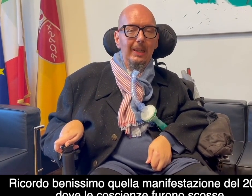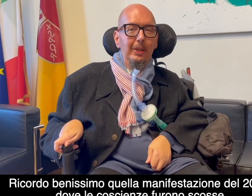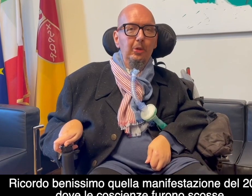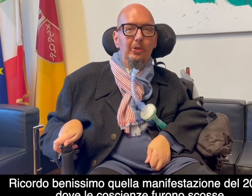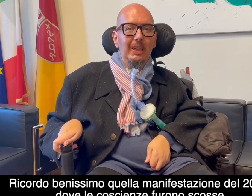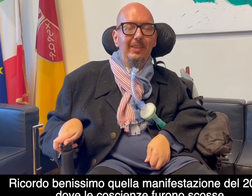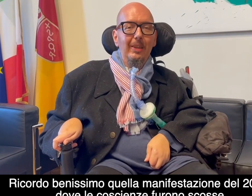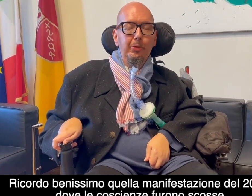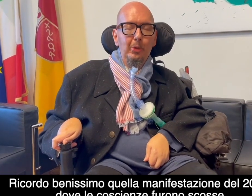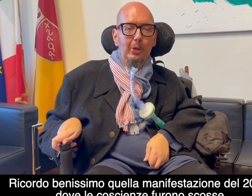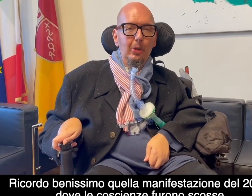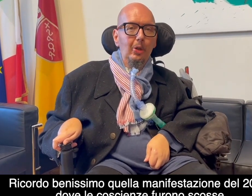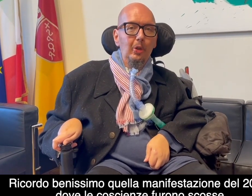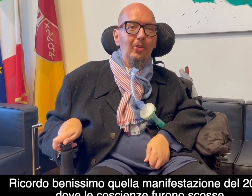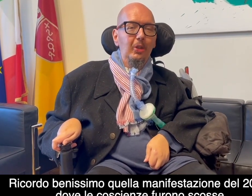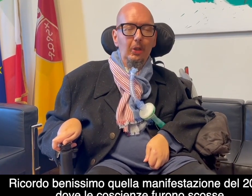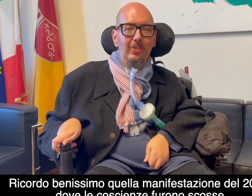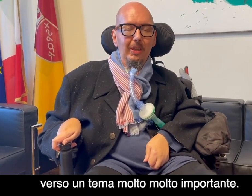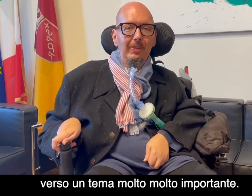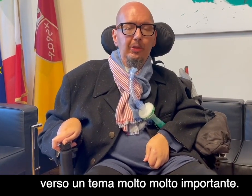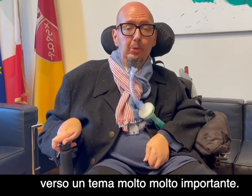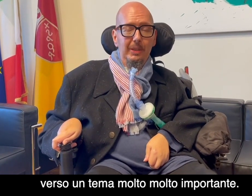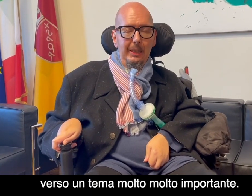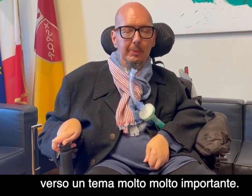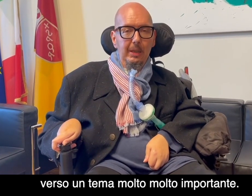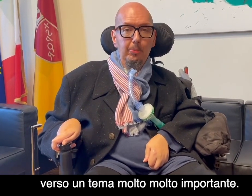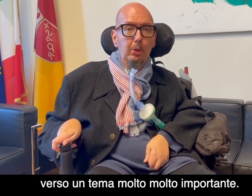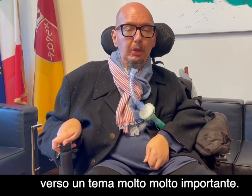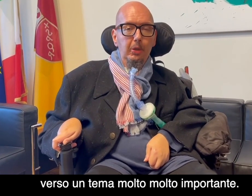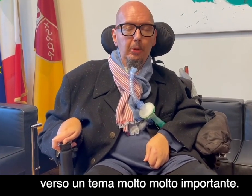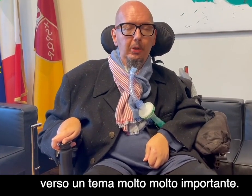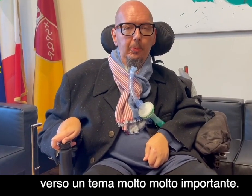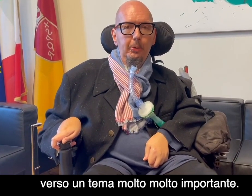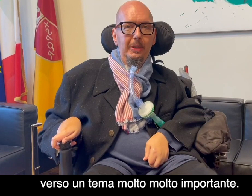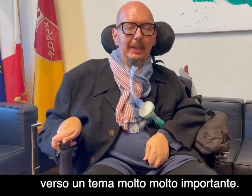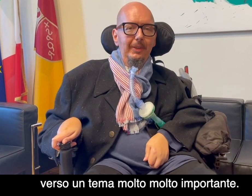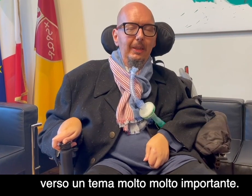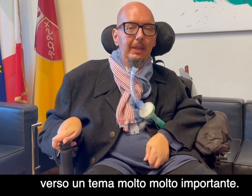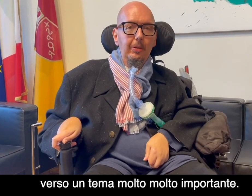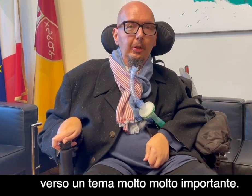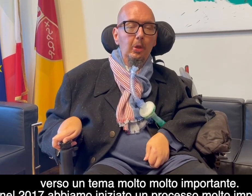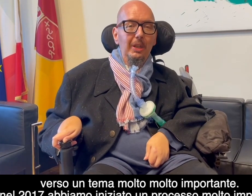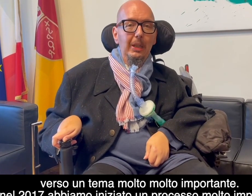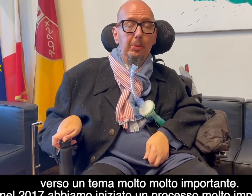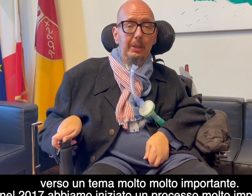coscienze fu scosse risulta molto molto importante non appropriato